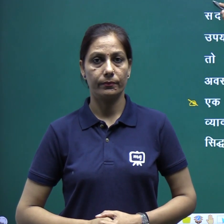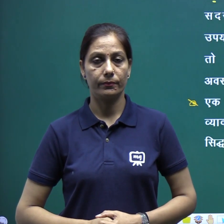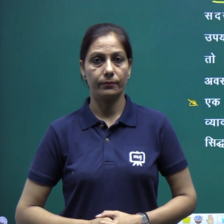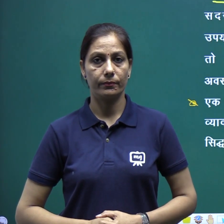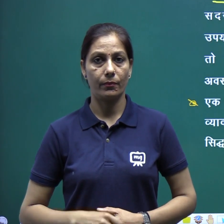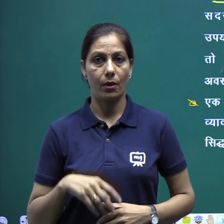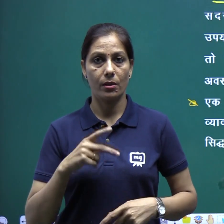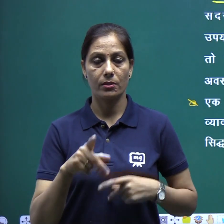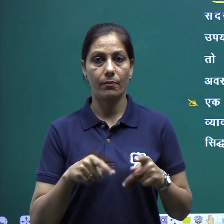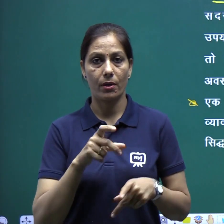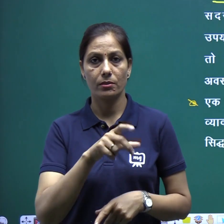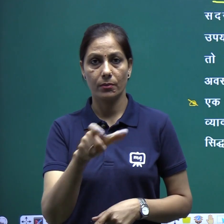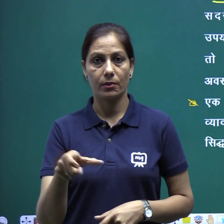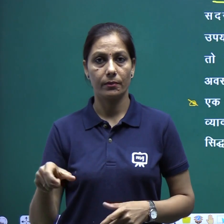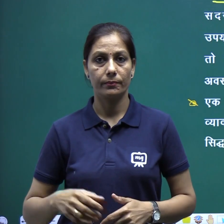समाज में